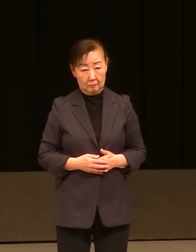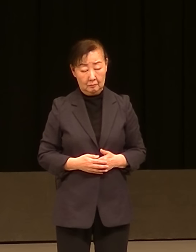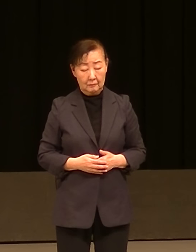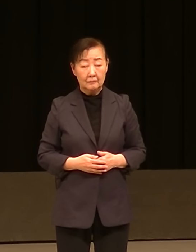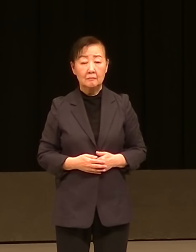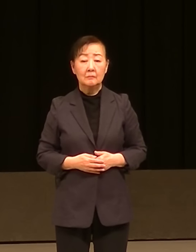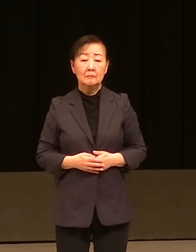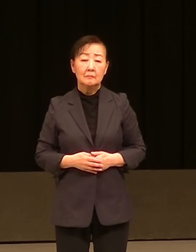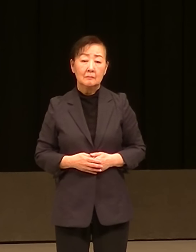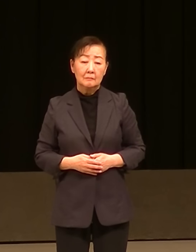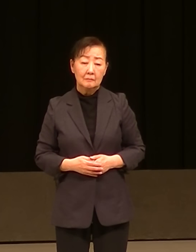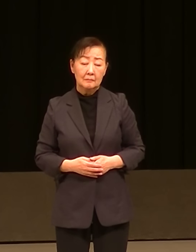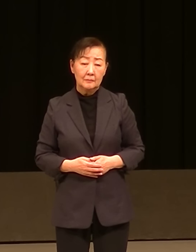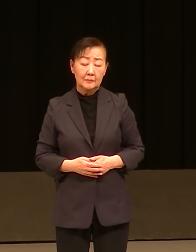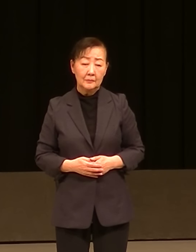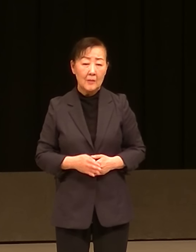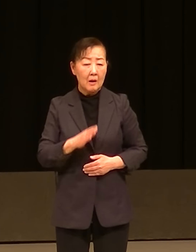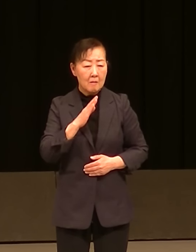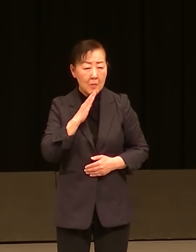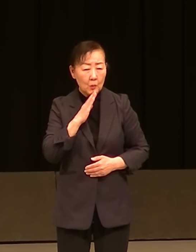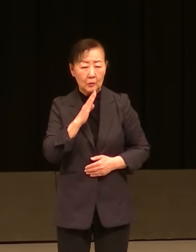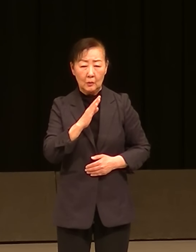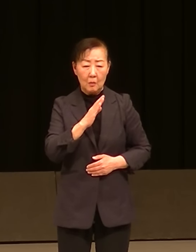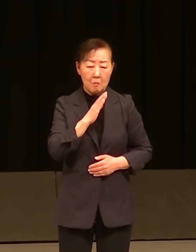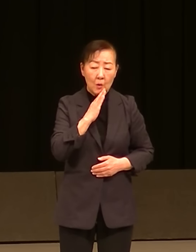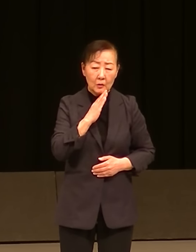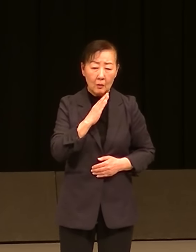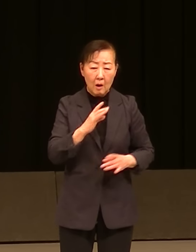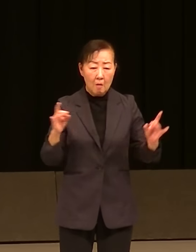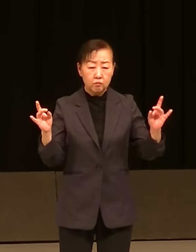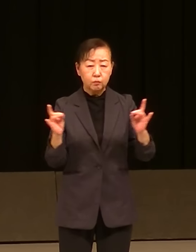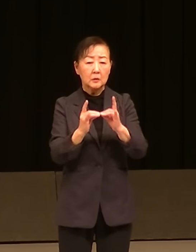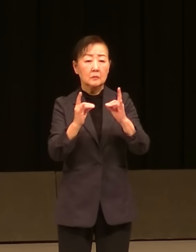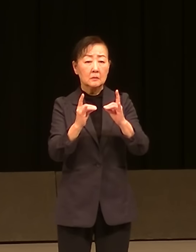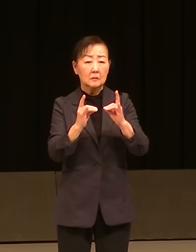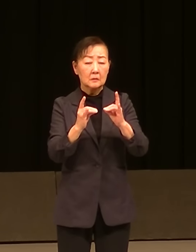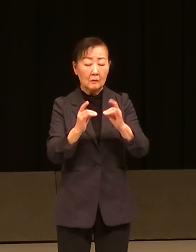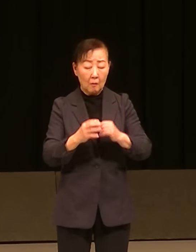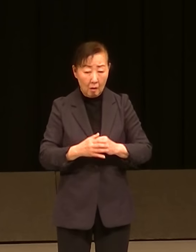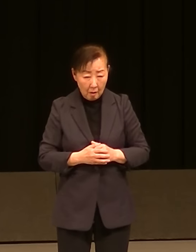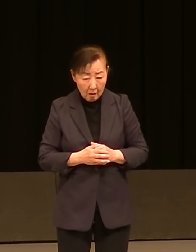まうのでありますよね。誠と誠が衝突し、